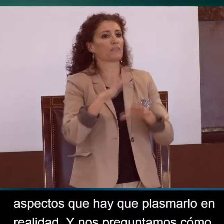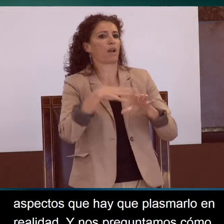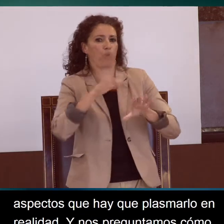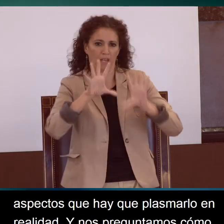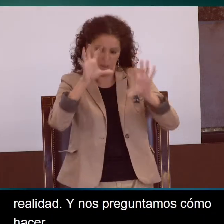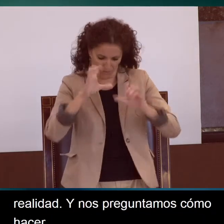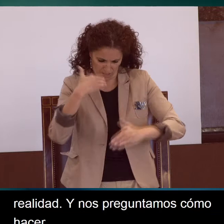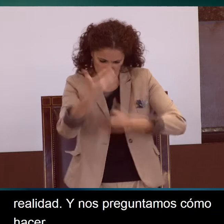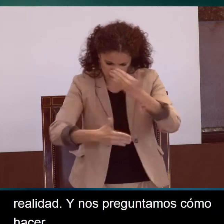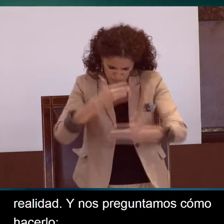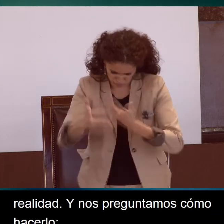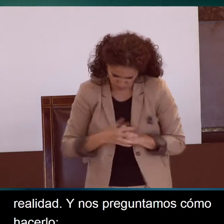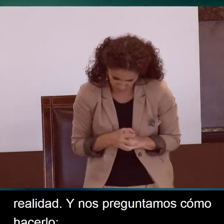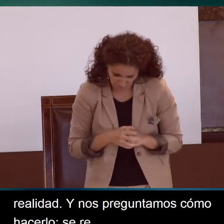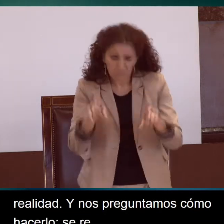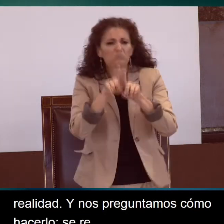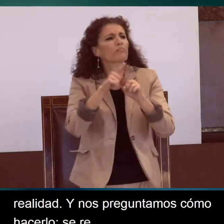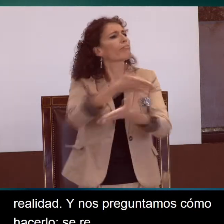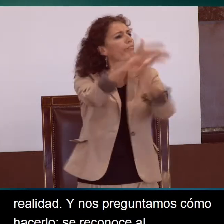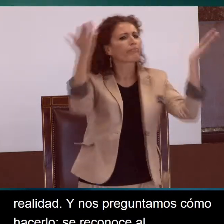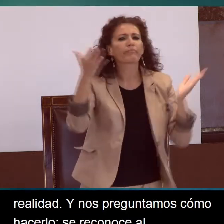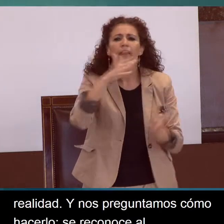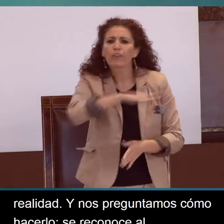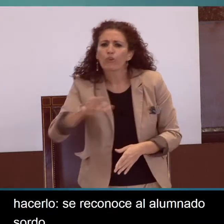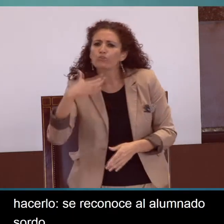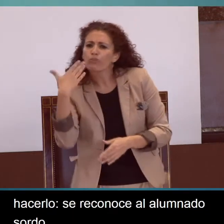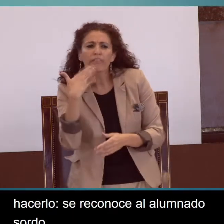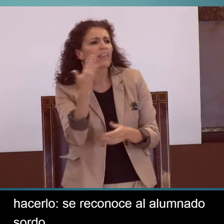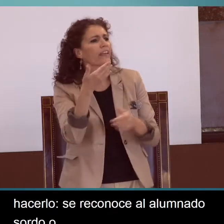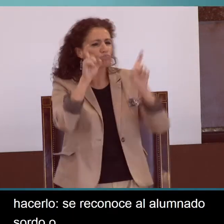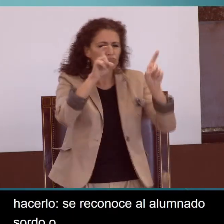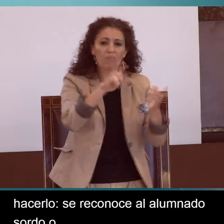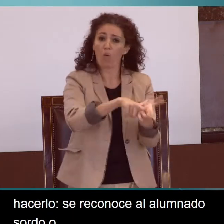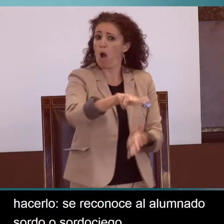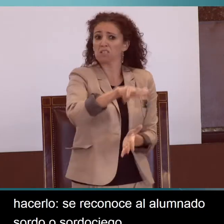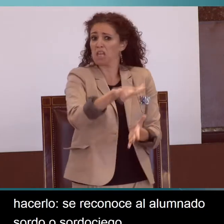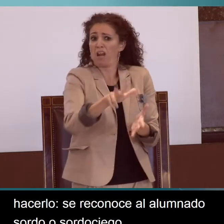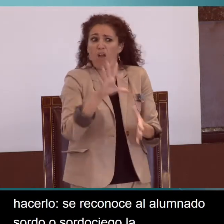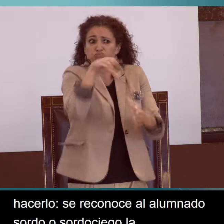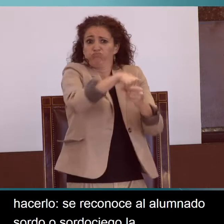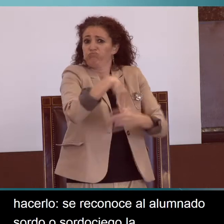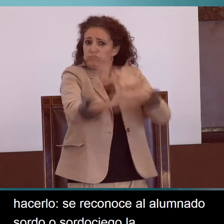la oportunidad de poder adquirirla y crecer con ella. Al igual que crecen los niños oyentes y